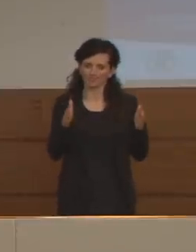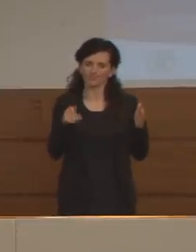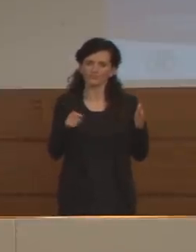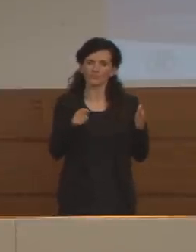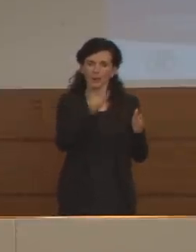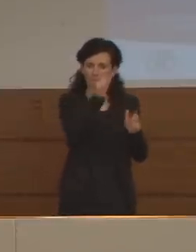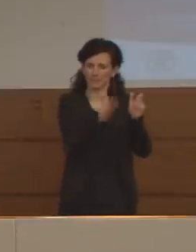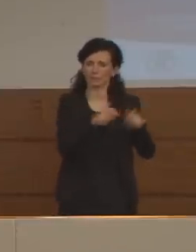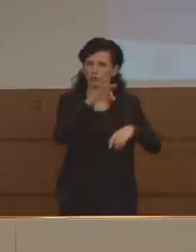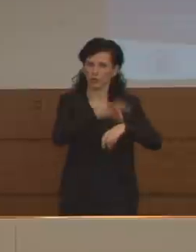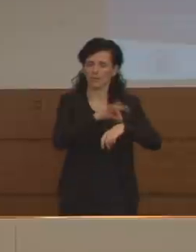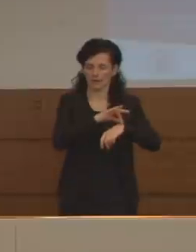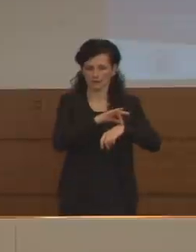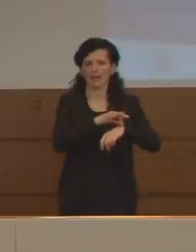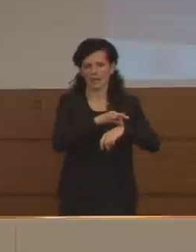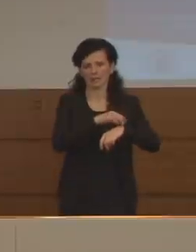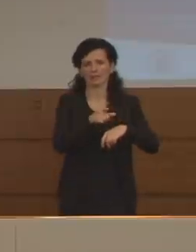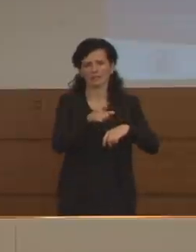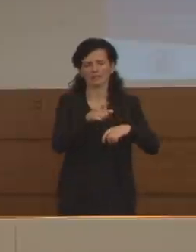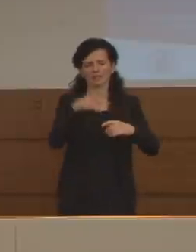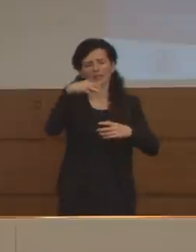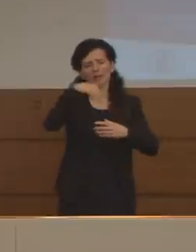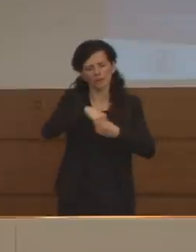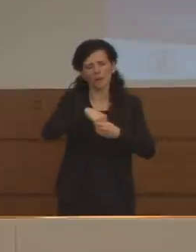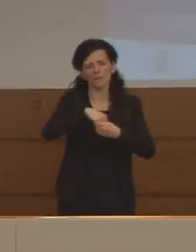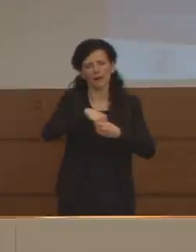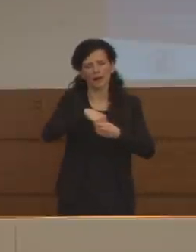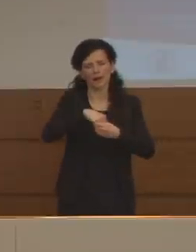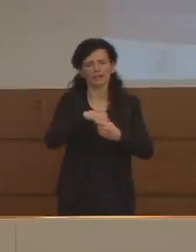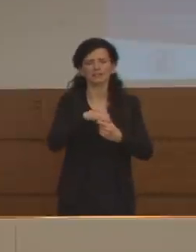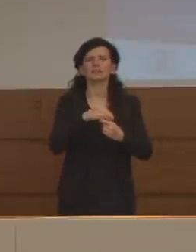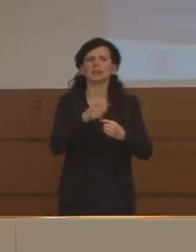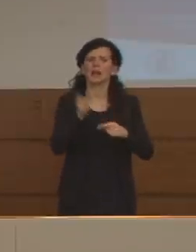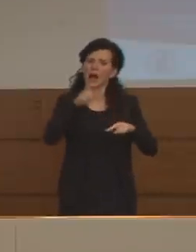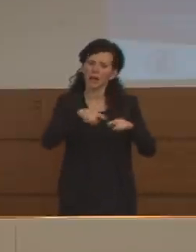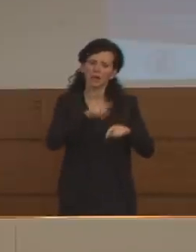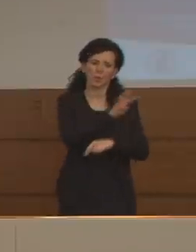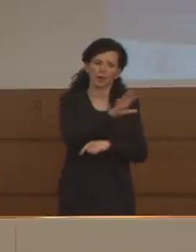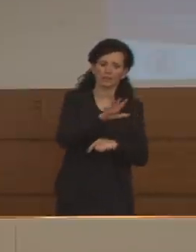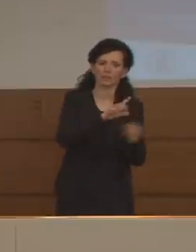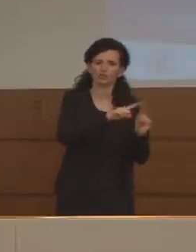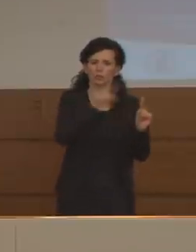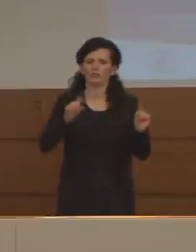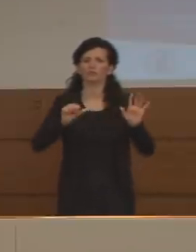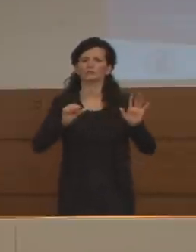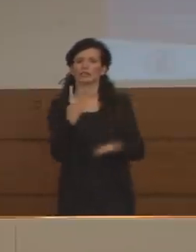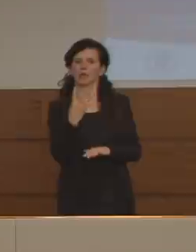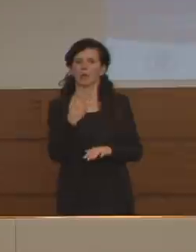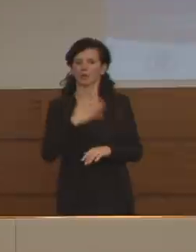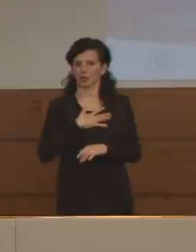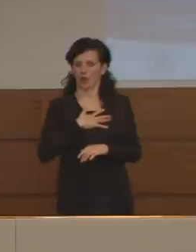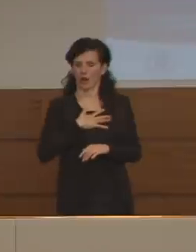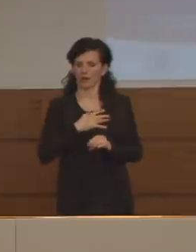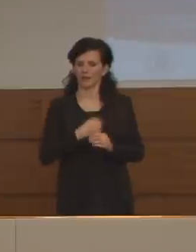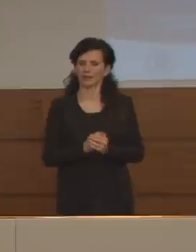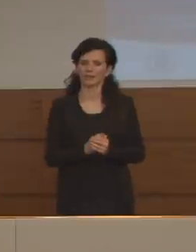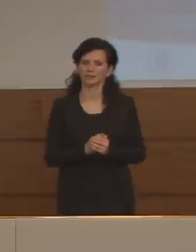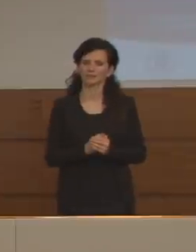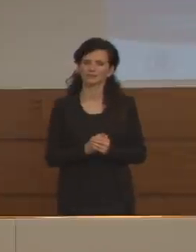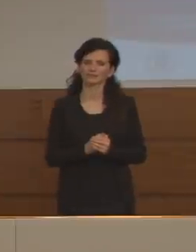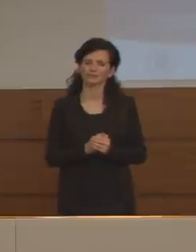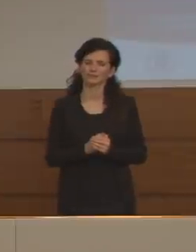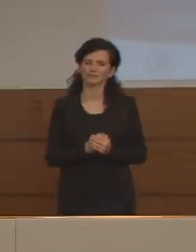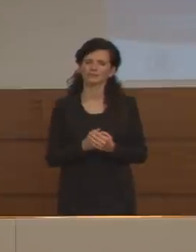guarda include anche la fascia che tra i 45 e 64 anni importante in